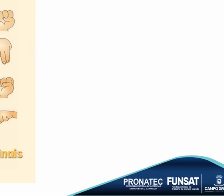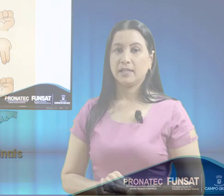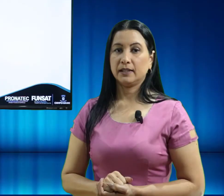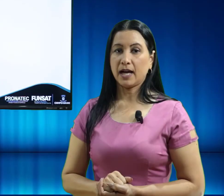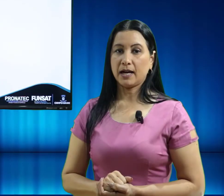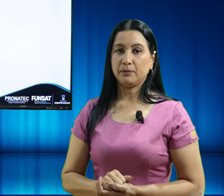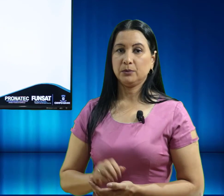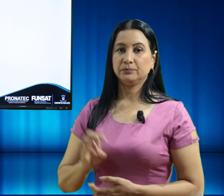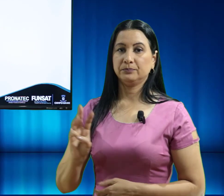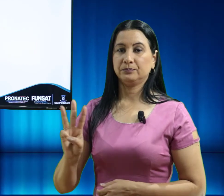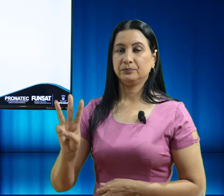W.